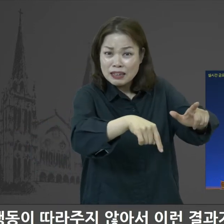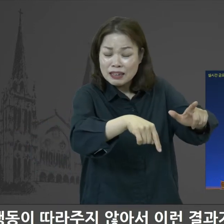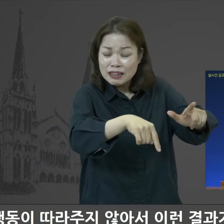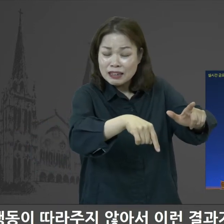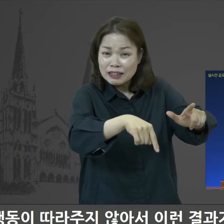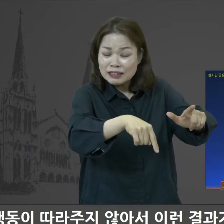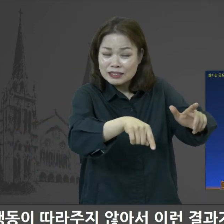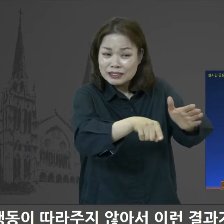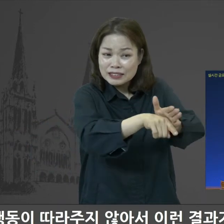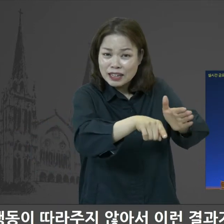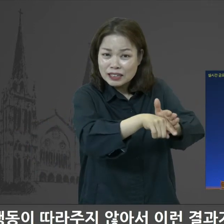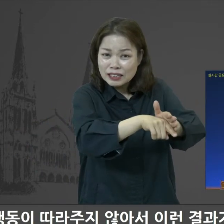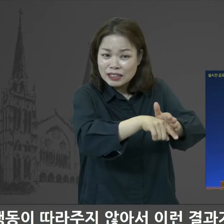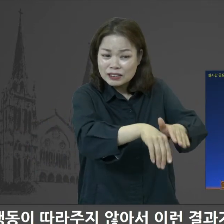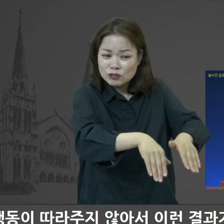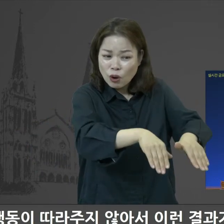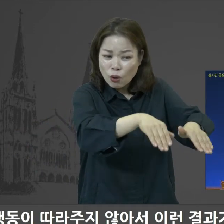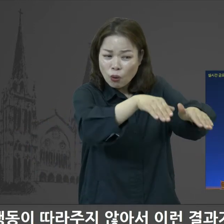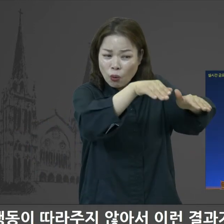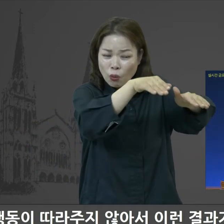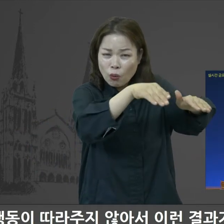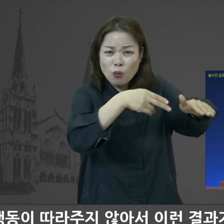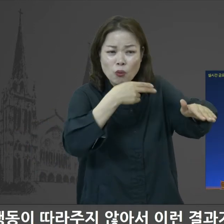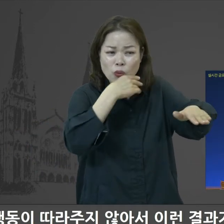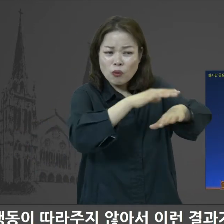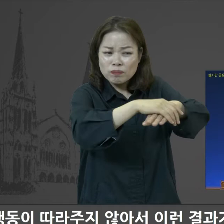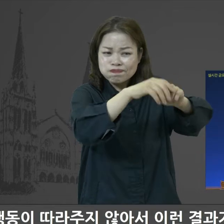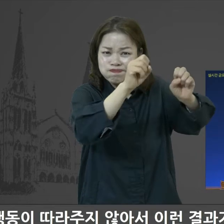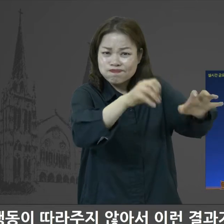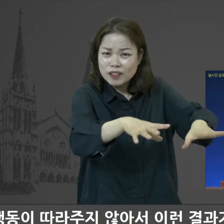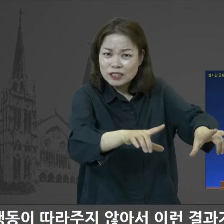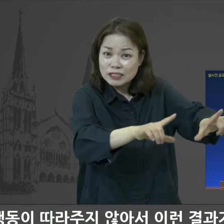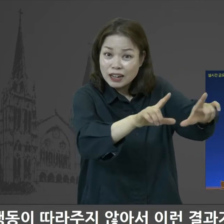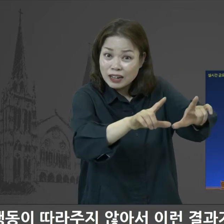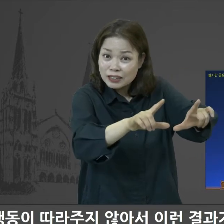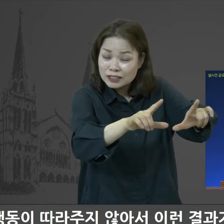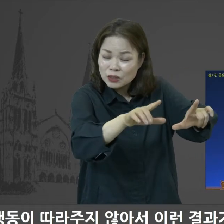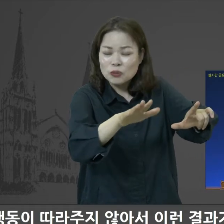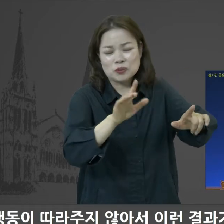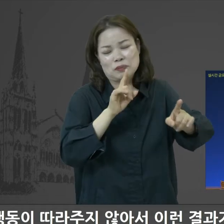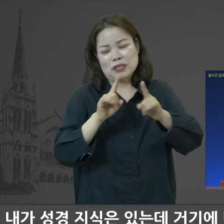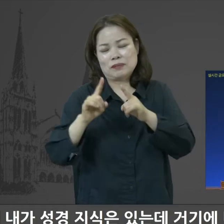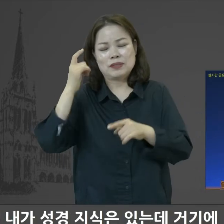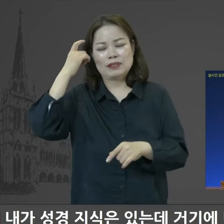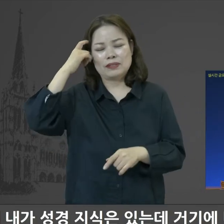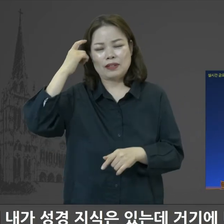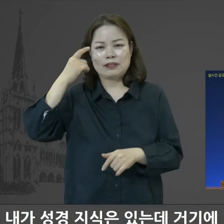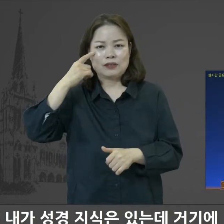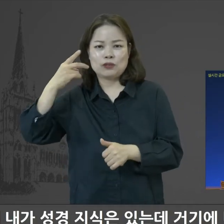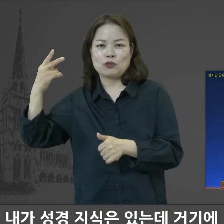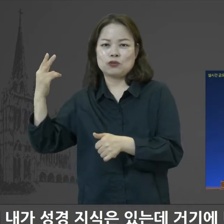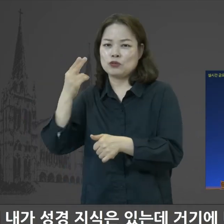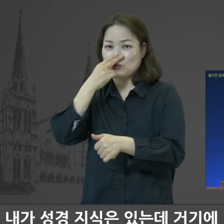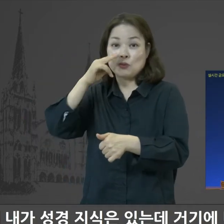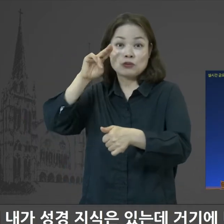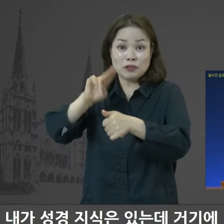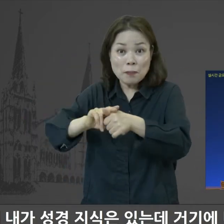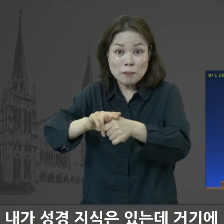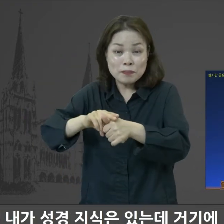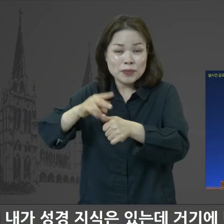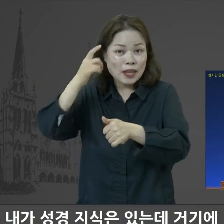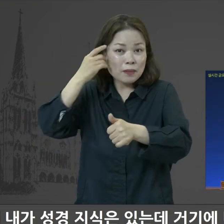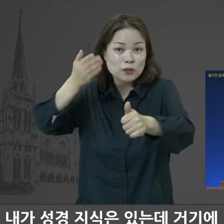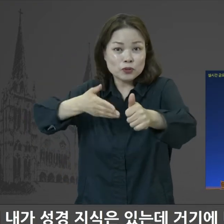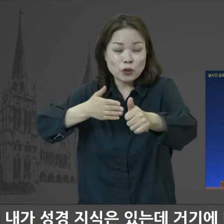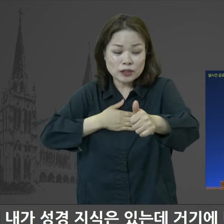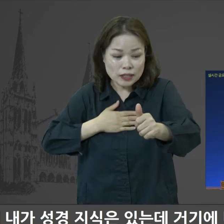행동이 신앙의 성숙함을 보이지 못하고 있는 것 같은 분들은 오늘 말씀 가지고 도전받으시고, 오늘 다시 한번